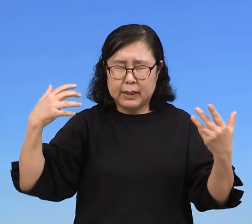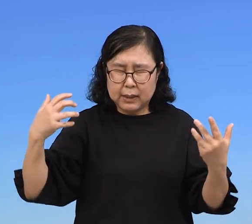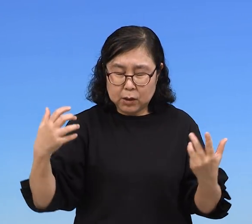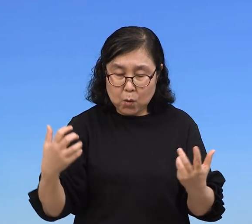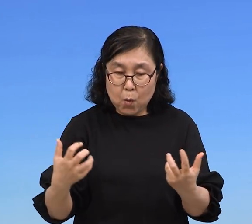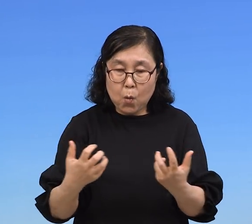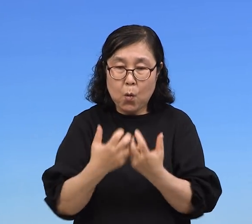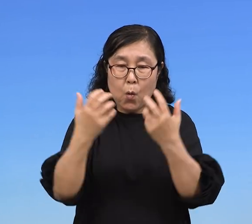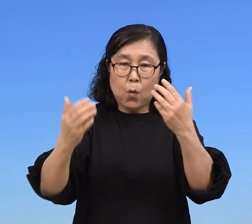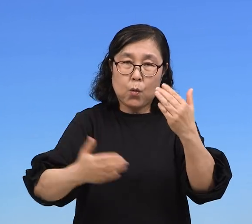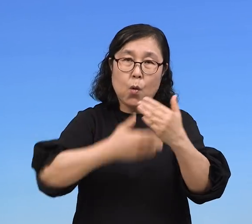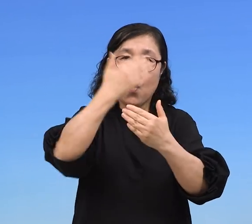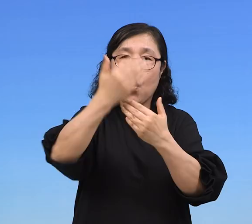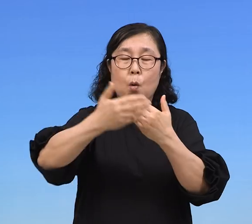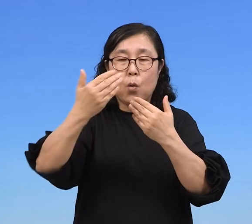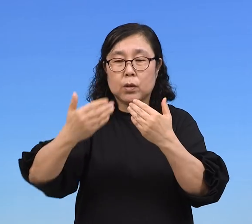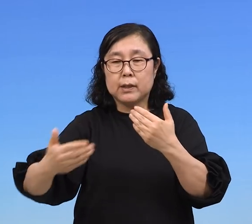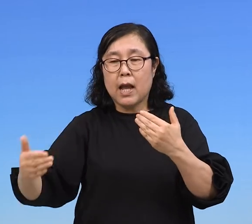채워주소서. 넘치도록